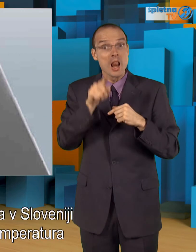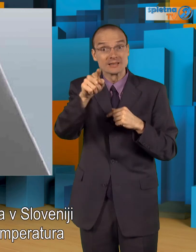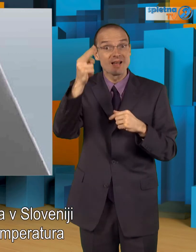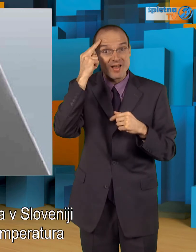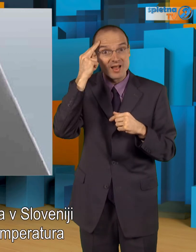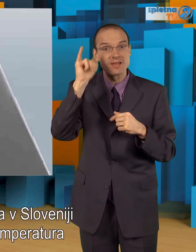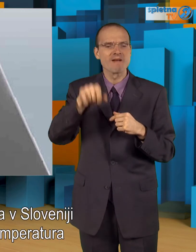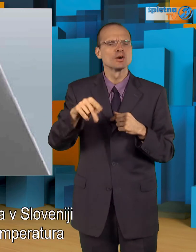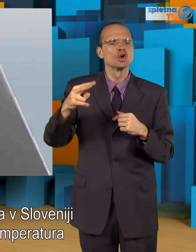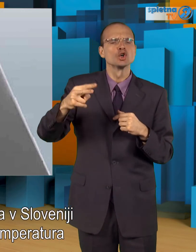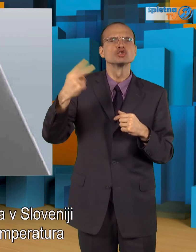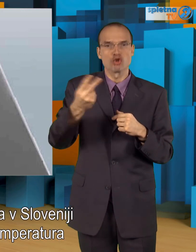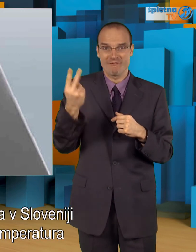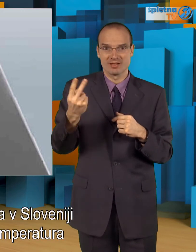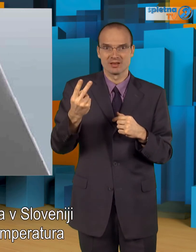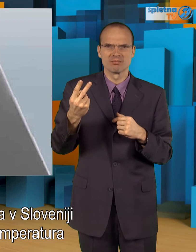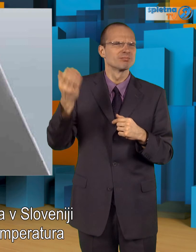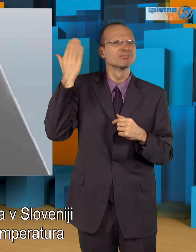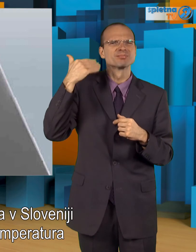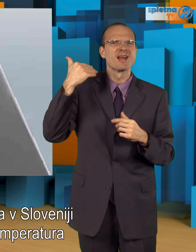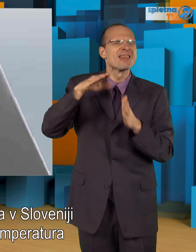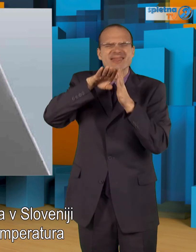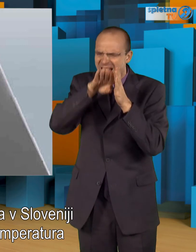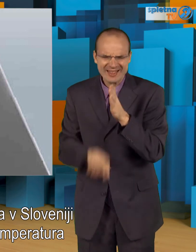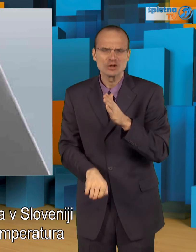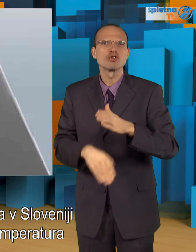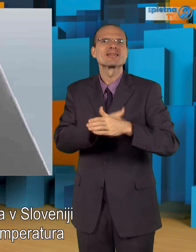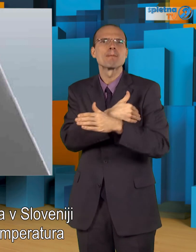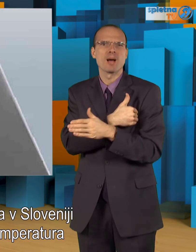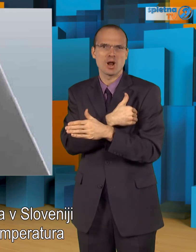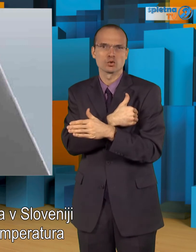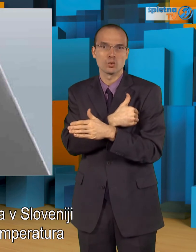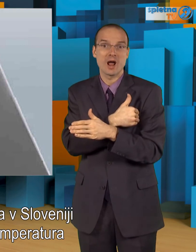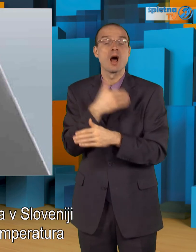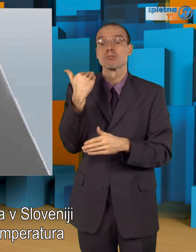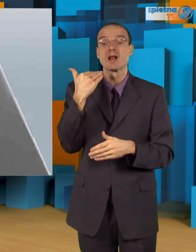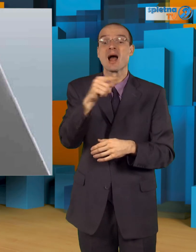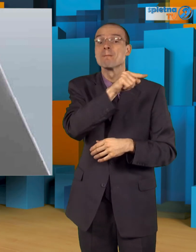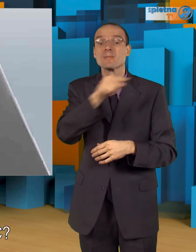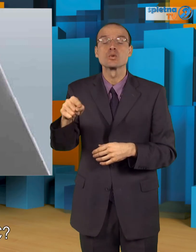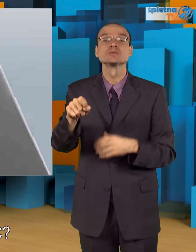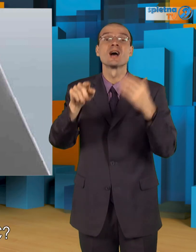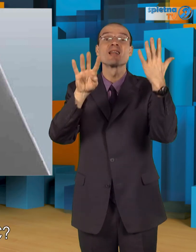Ali ste vedeli, da je bila v Sloveniji najnižja izmerjena temperatura -49 stopinj Celzija?